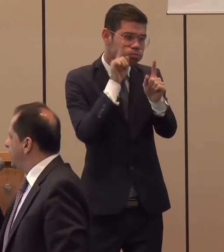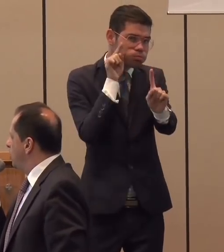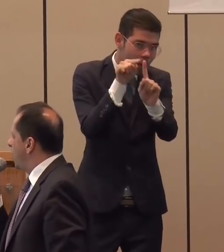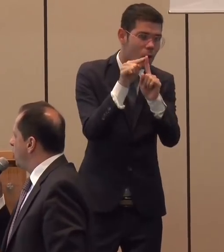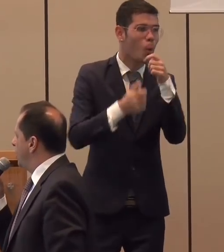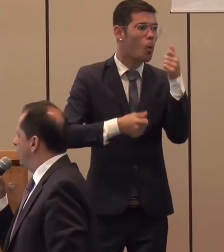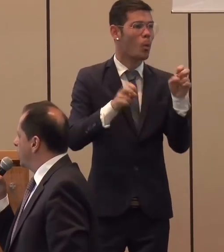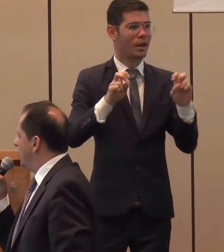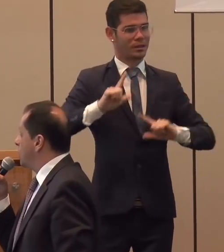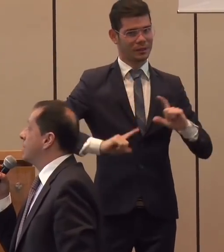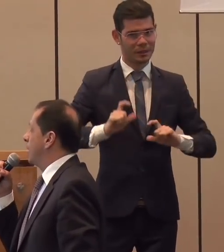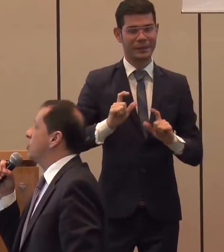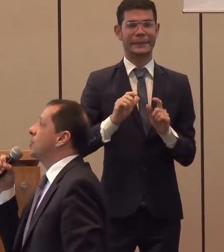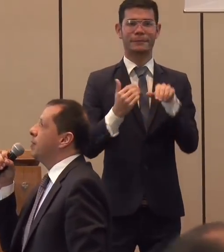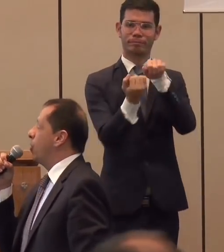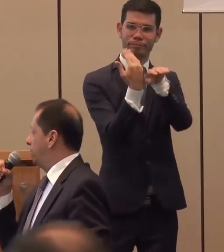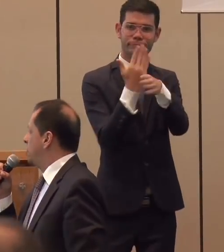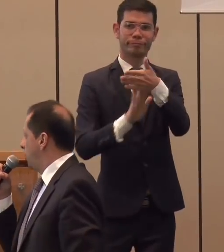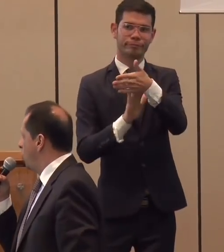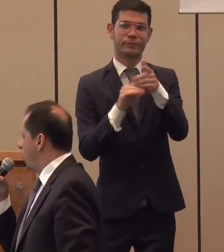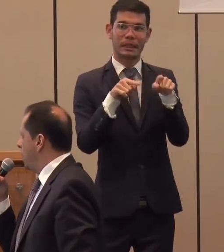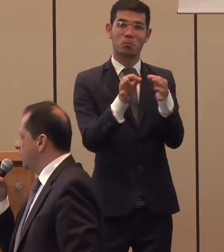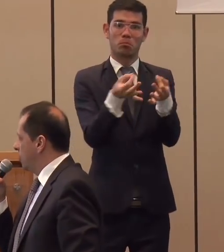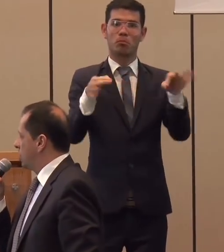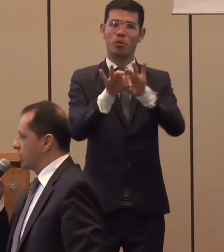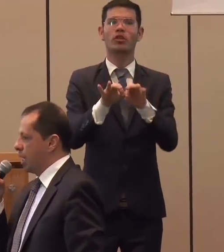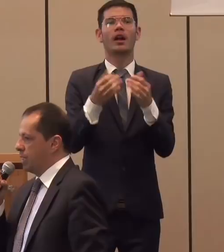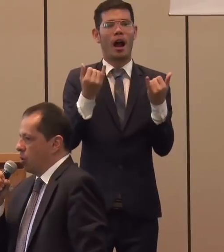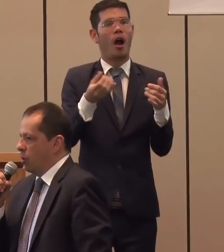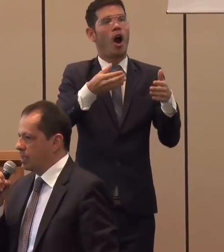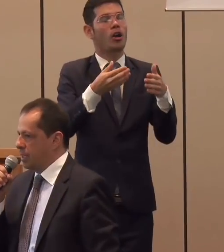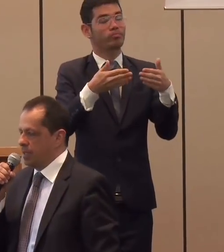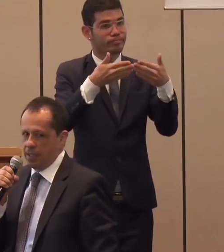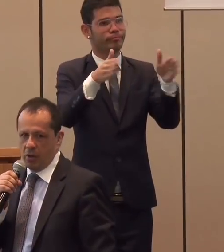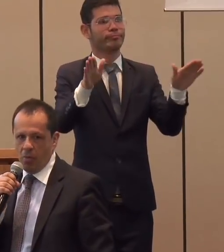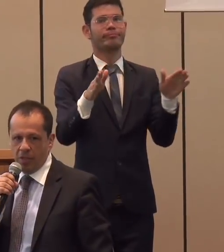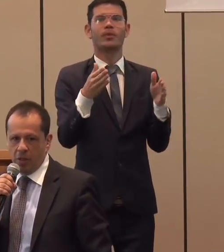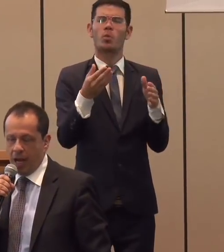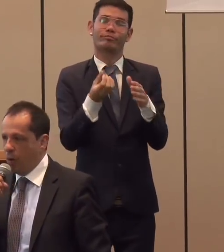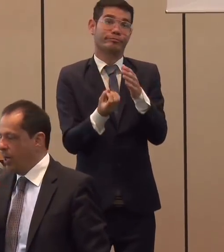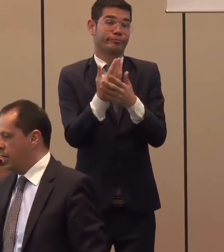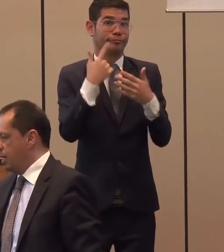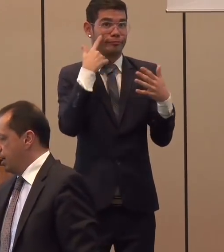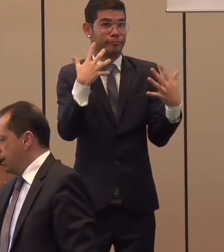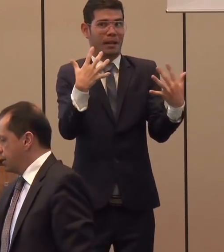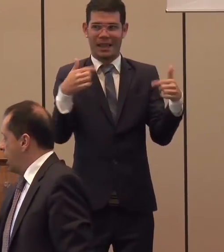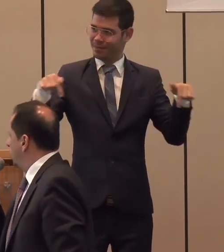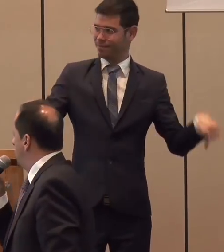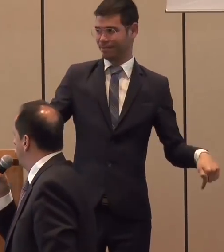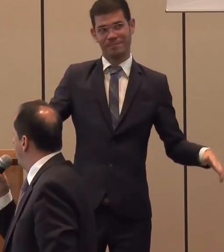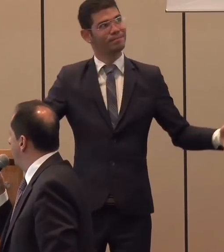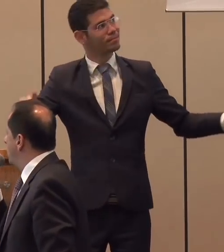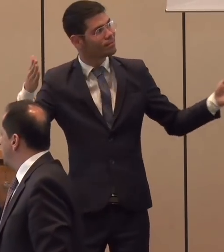año ha sido muy importante este ha sido un año de inauguraciones estamos bajo el techo de una de nuestras grandes obras que es el centro de convenciones ahora